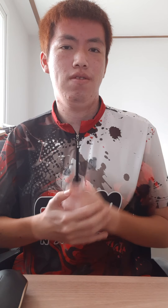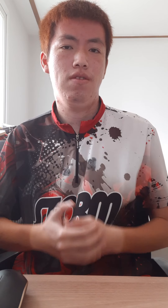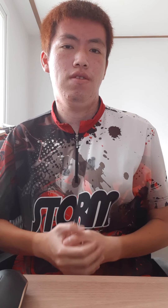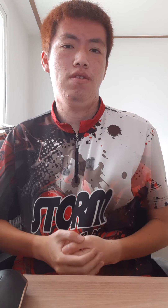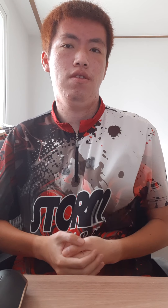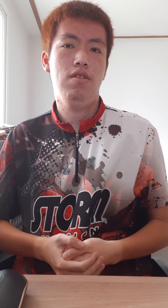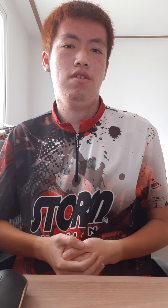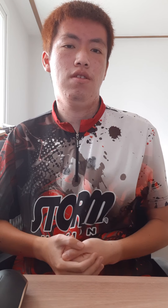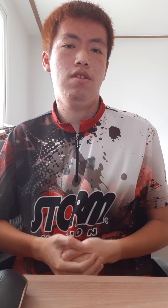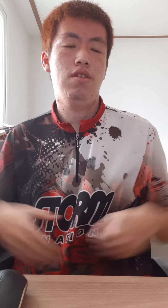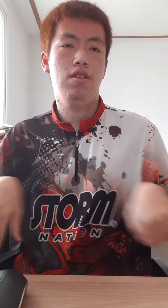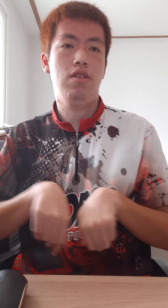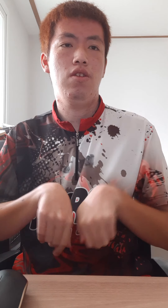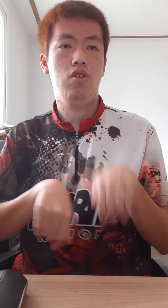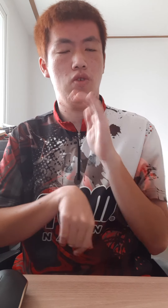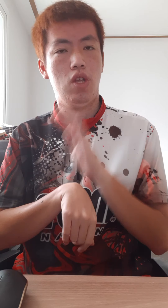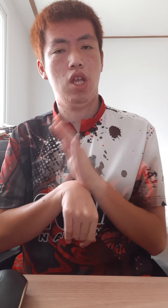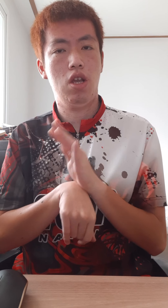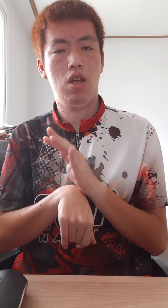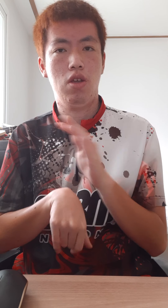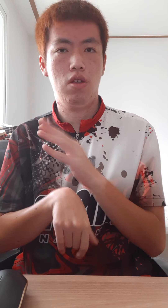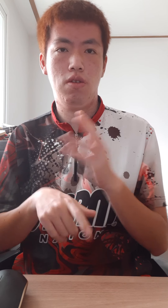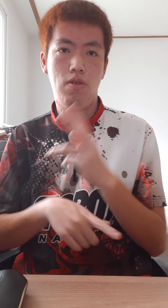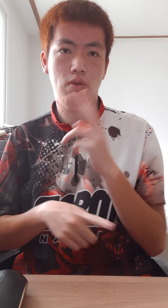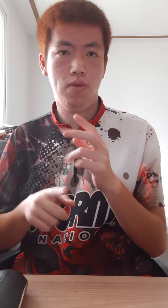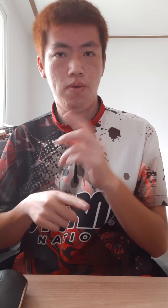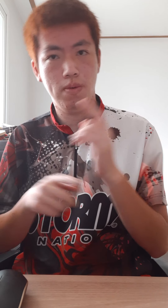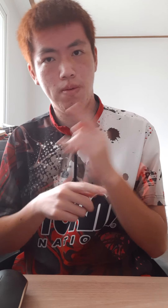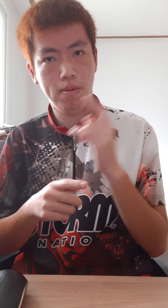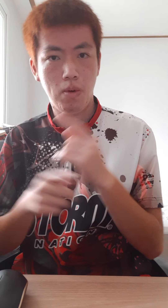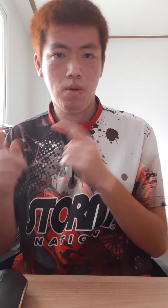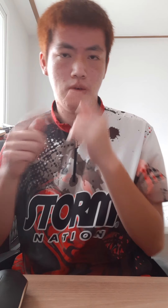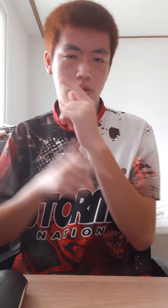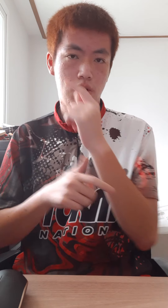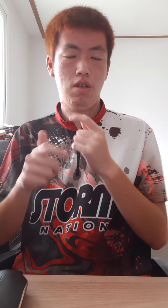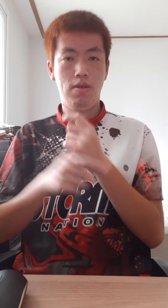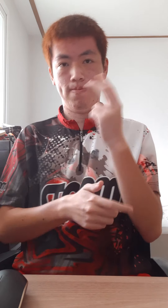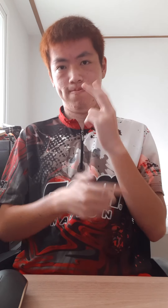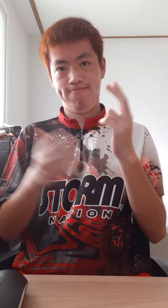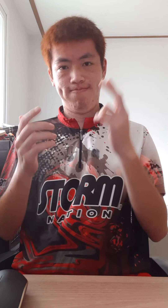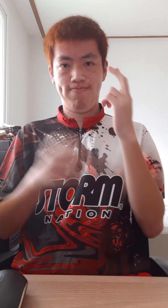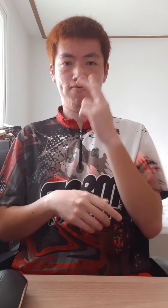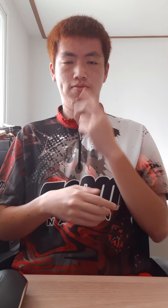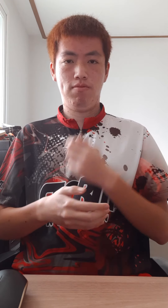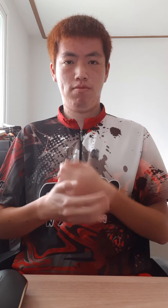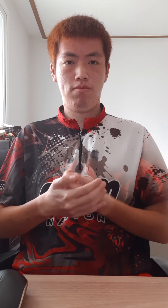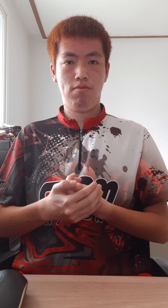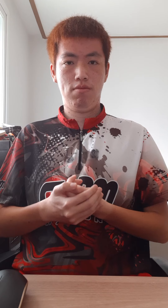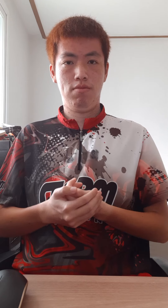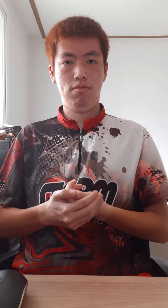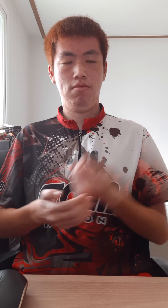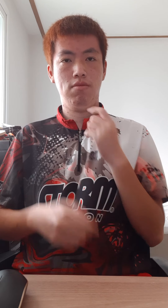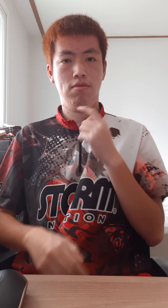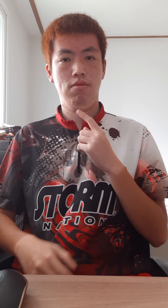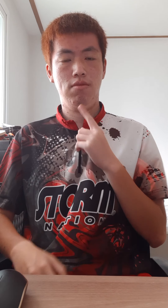이 장애인도 비장애인과 같이 그 어떠한 불편이 없이 미디어를 활용하고 즐길 수 있는